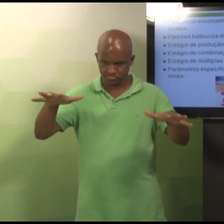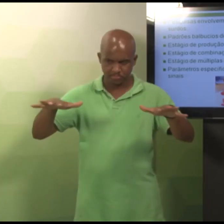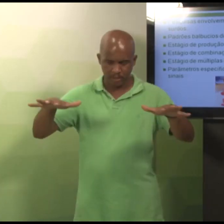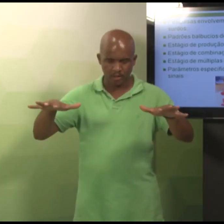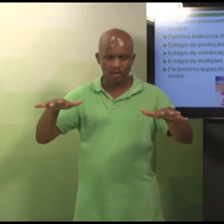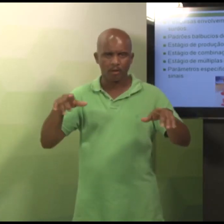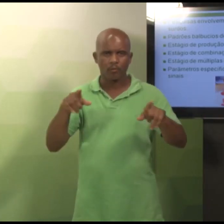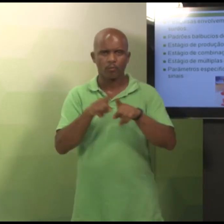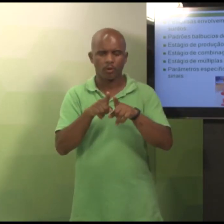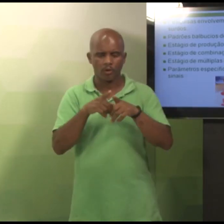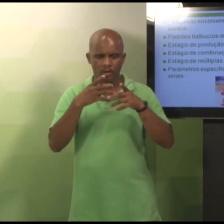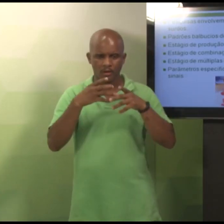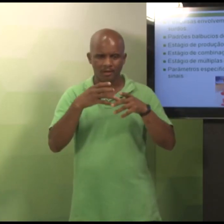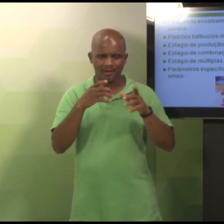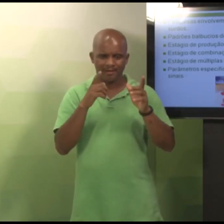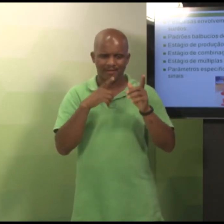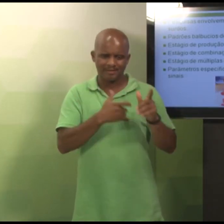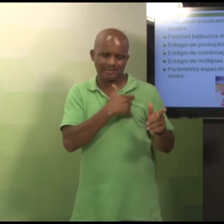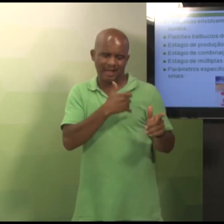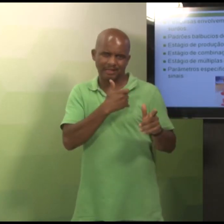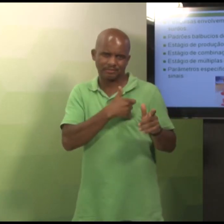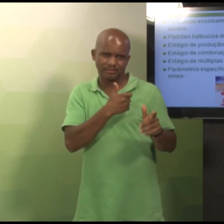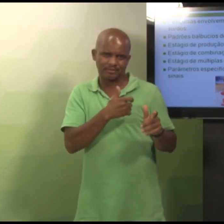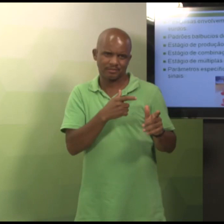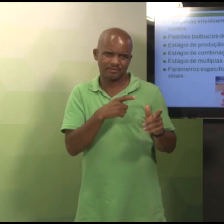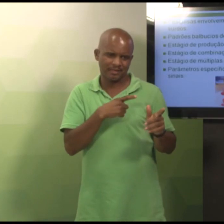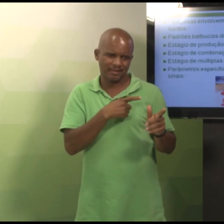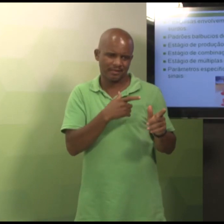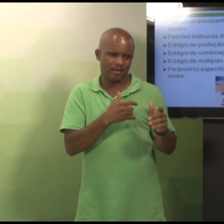As crianças surdas e as crianças ouvintes,